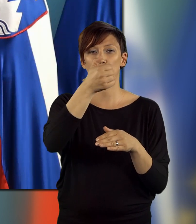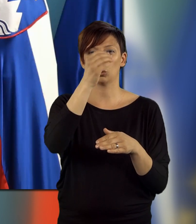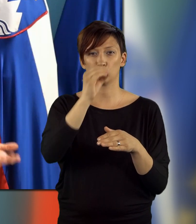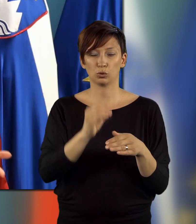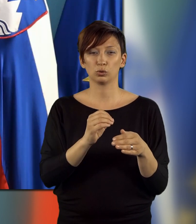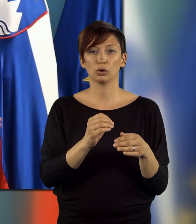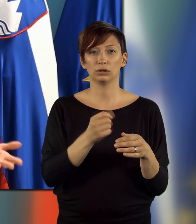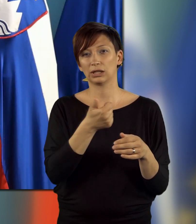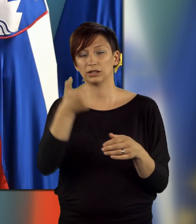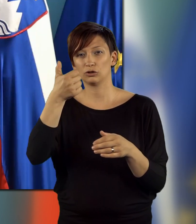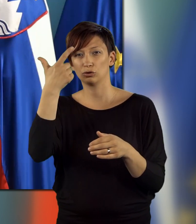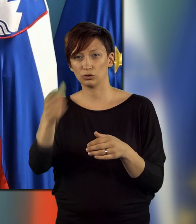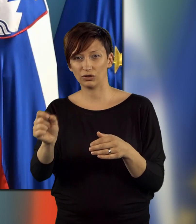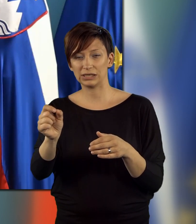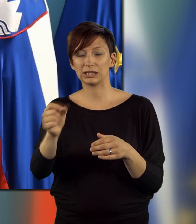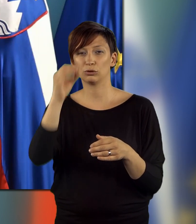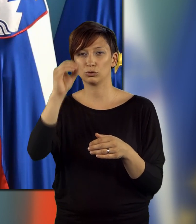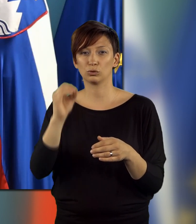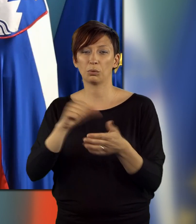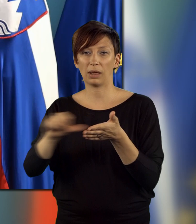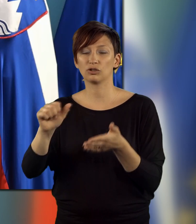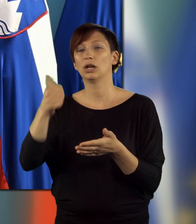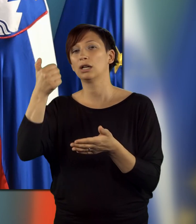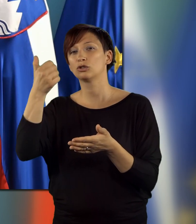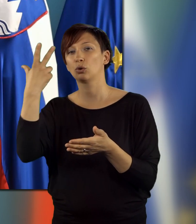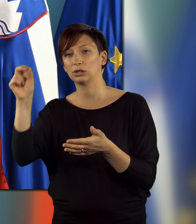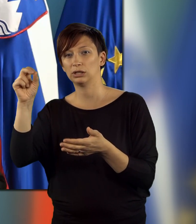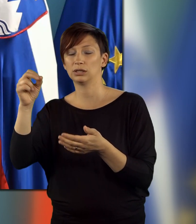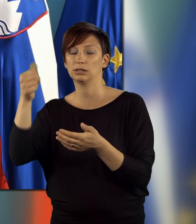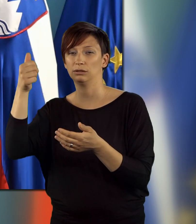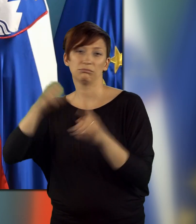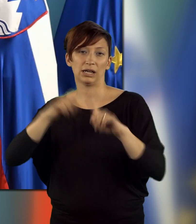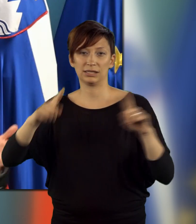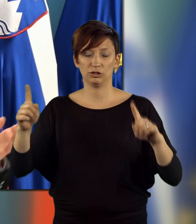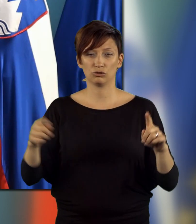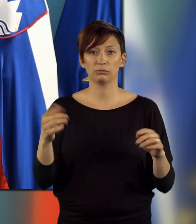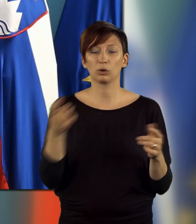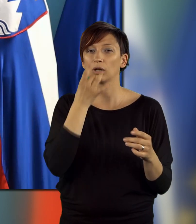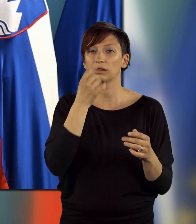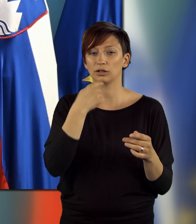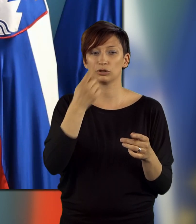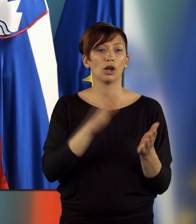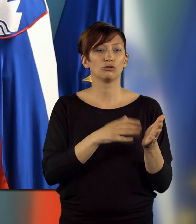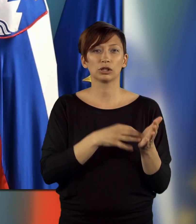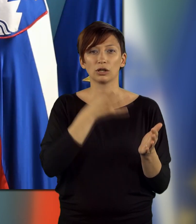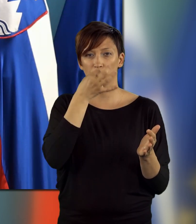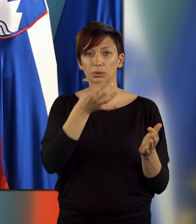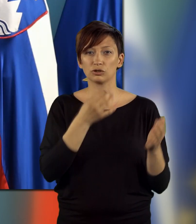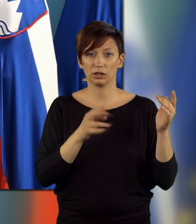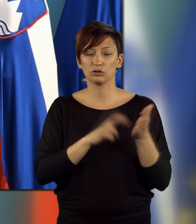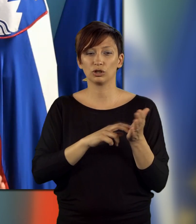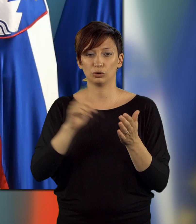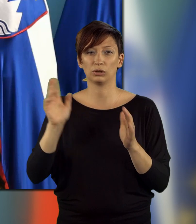programa, nekateri 120, nekateri 130, vam pa lahko zelo detaljno povemo, ker... Gremo naprej, imamo še kar nekaj